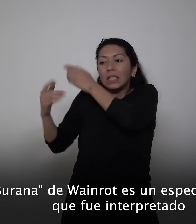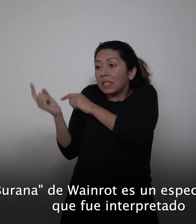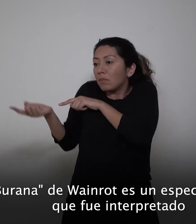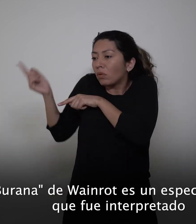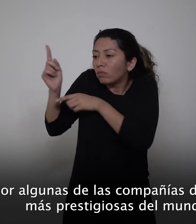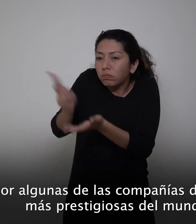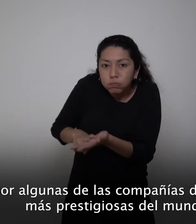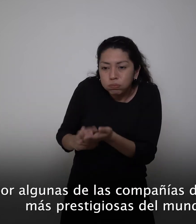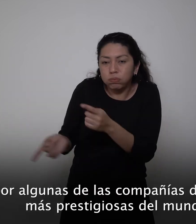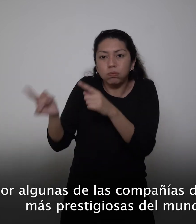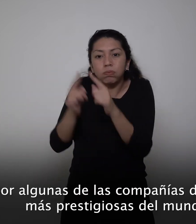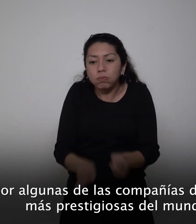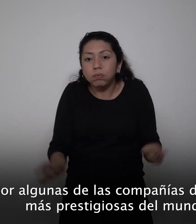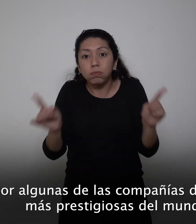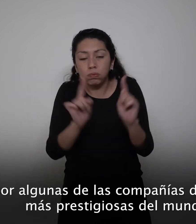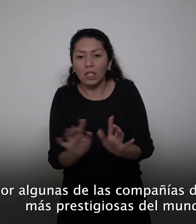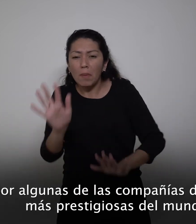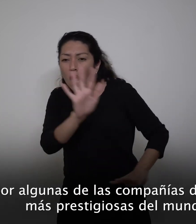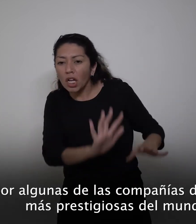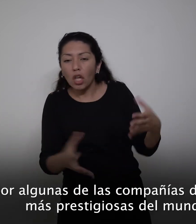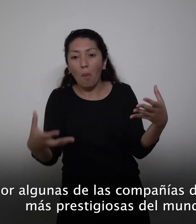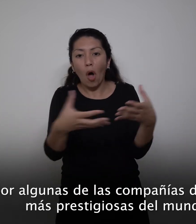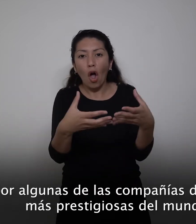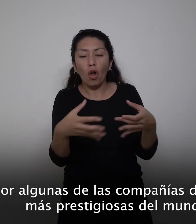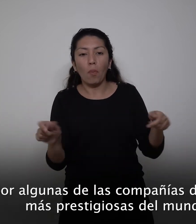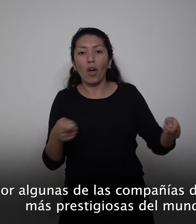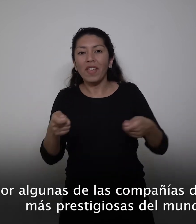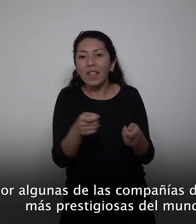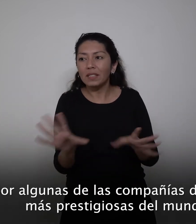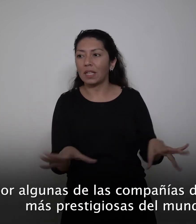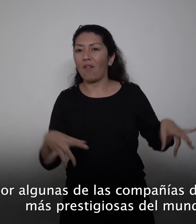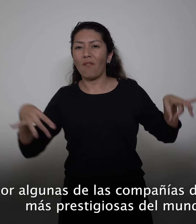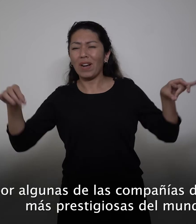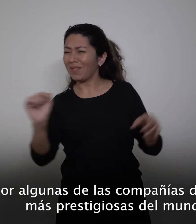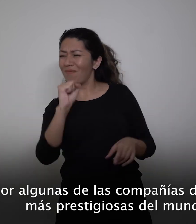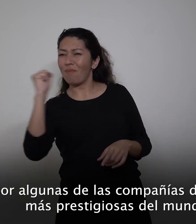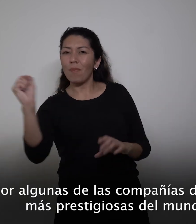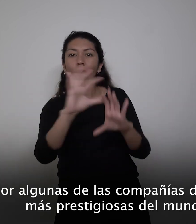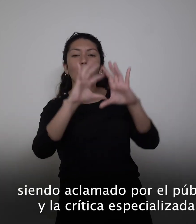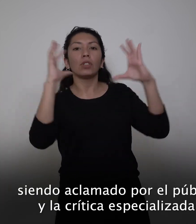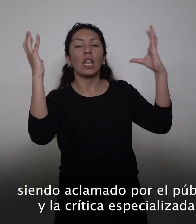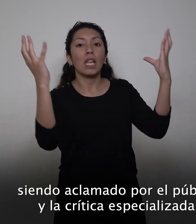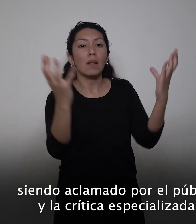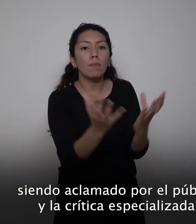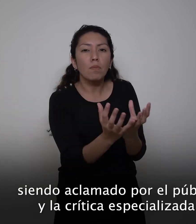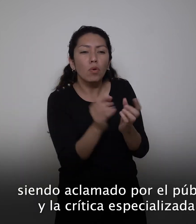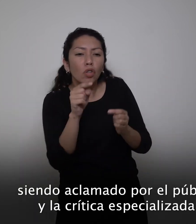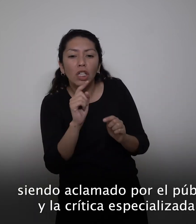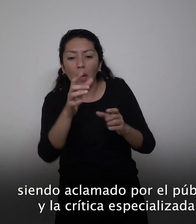por algunas de las compañías de ballet más prestigiosas del mundo siendo aclamado por el